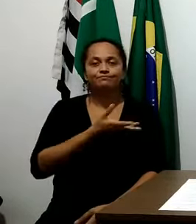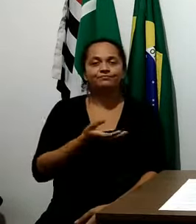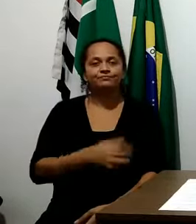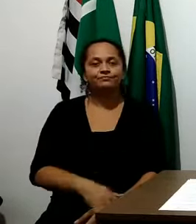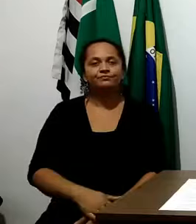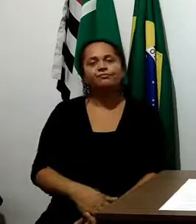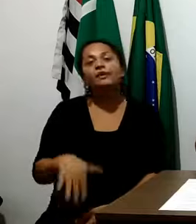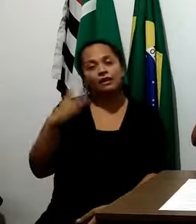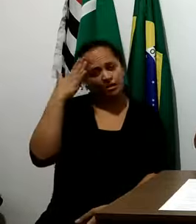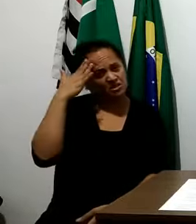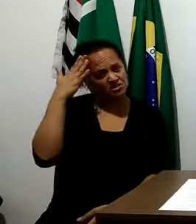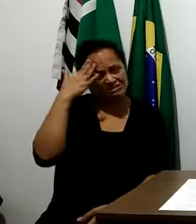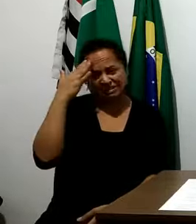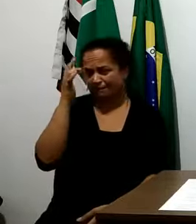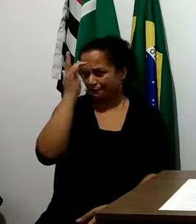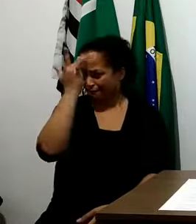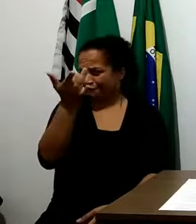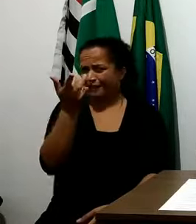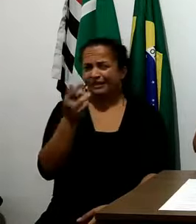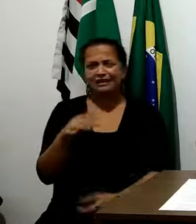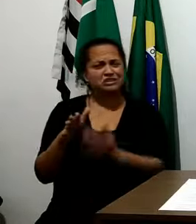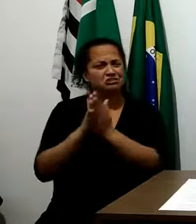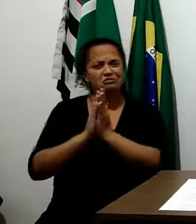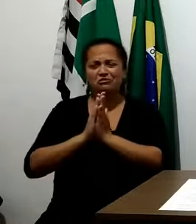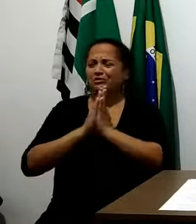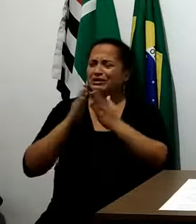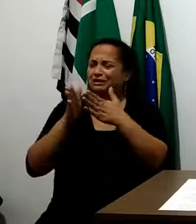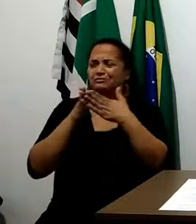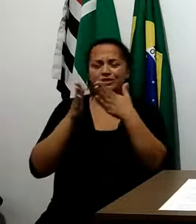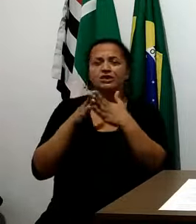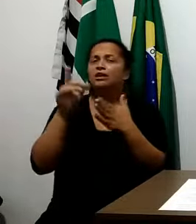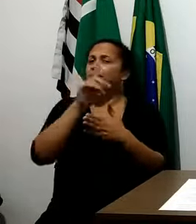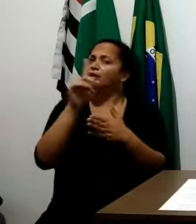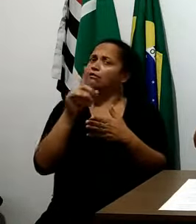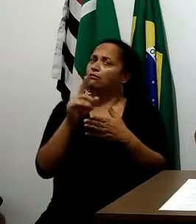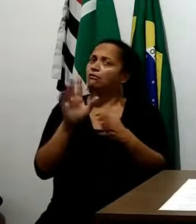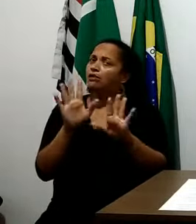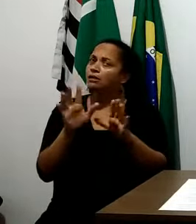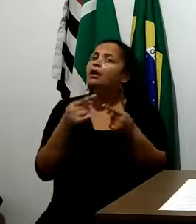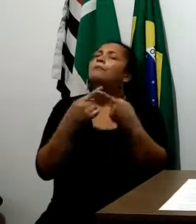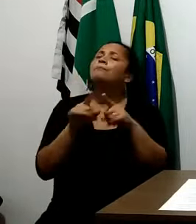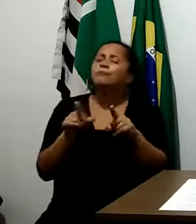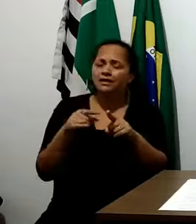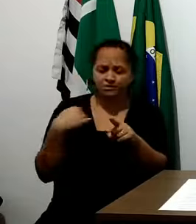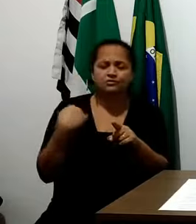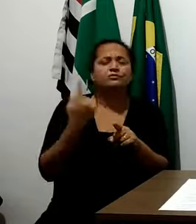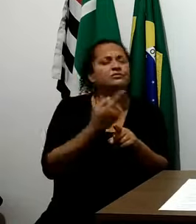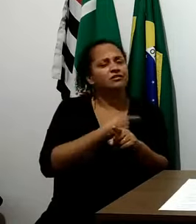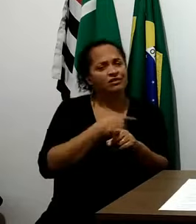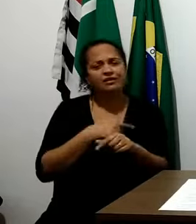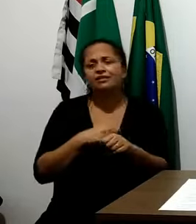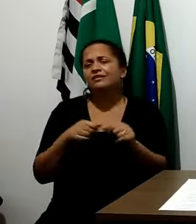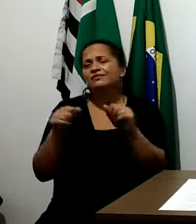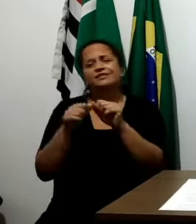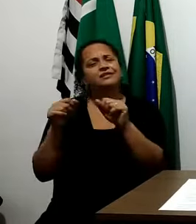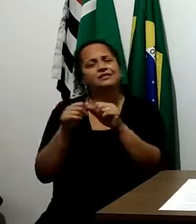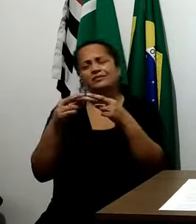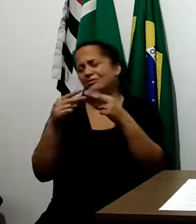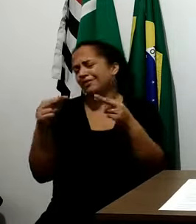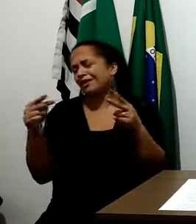ter um momento de intercessão, um momento de oração, mas nós fazemos tantas coisas, dedicamos tanto tempo para outras coisas e